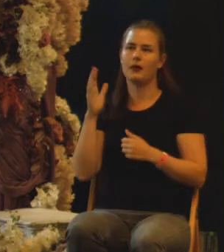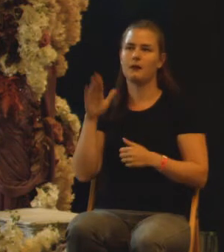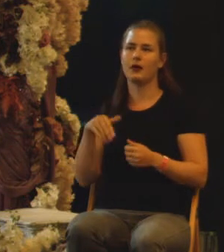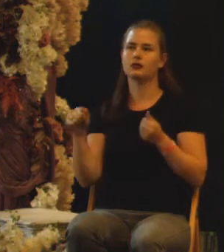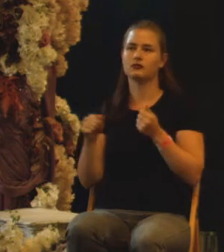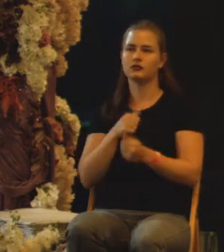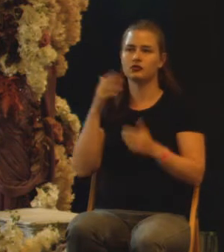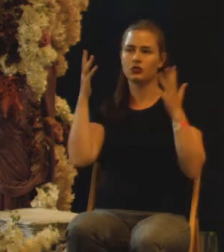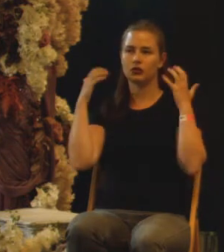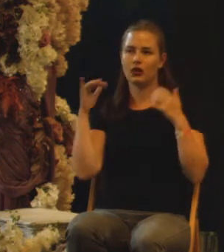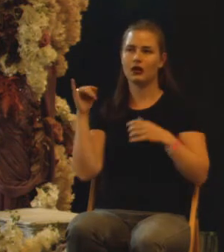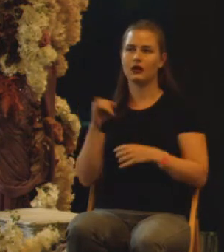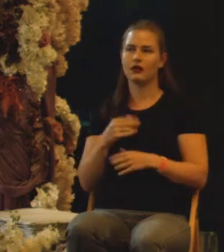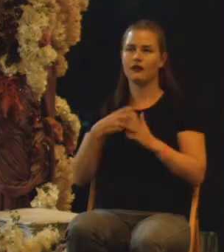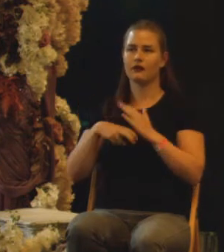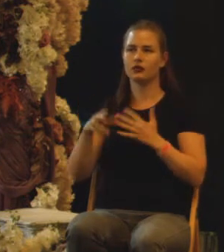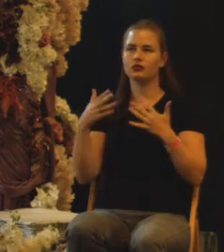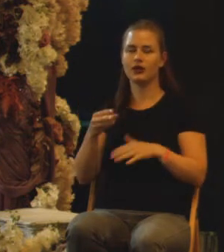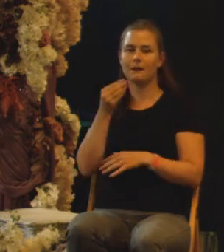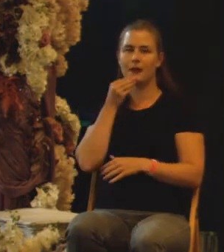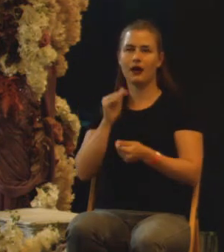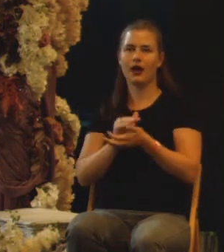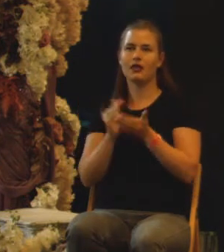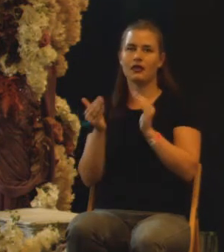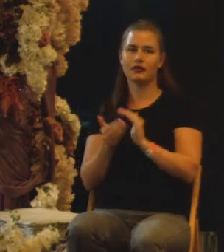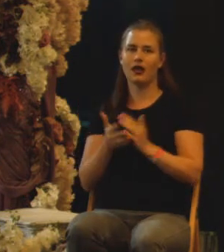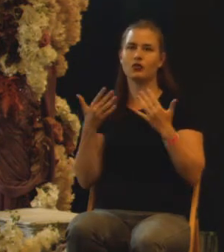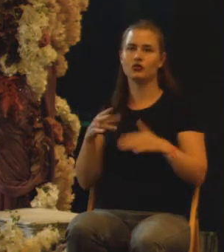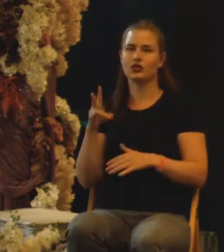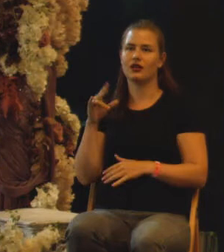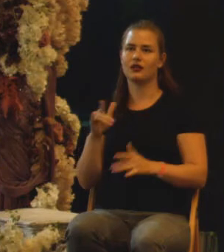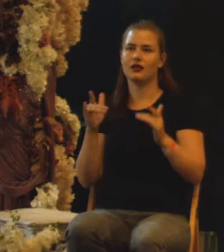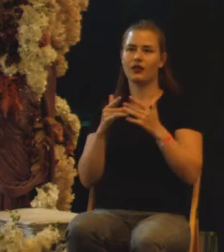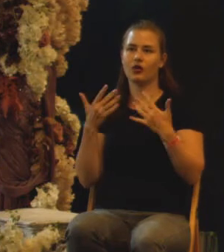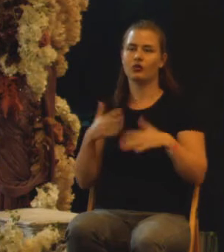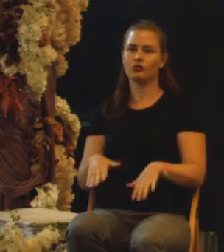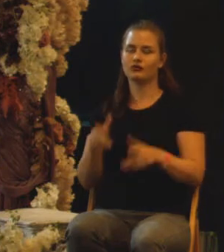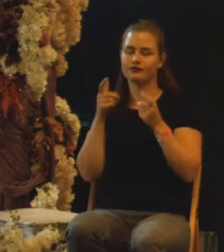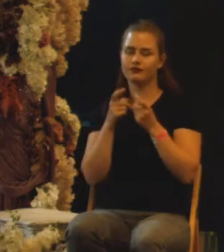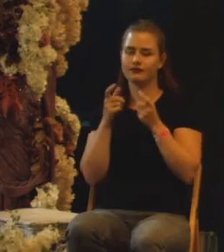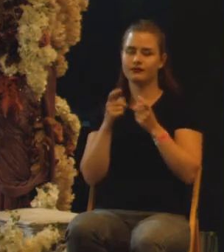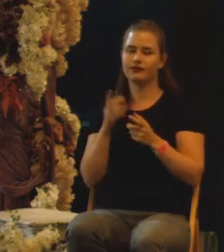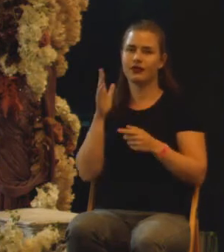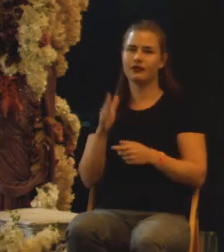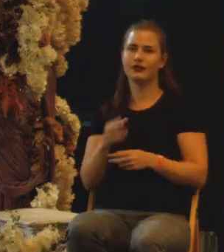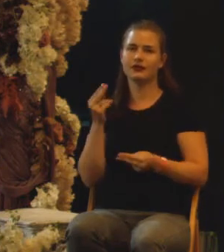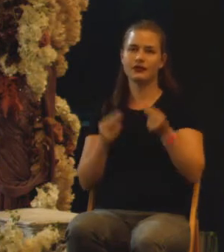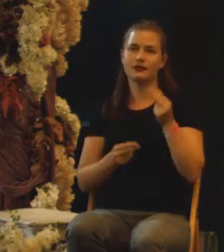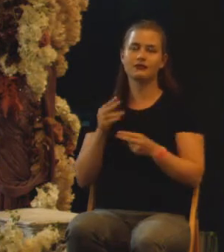голову, вышел. Он уже поел котлеты, уже на диване, уже впилился в